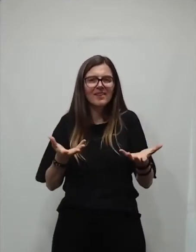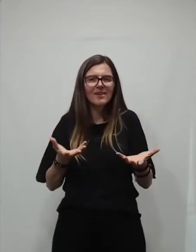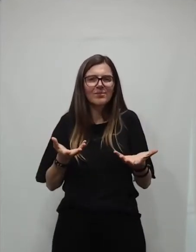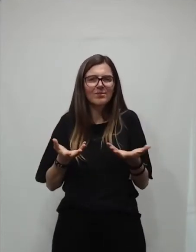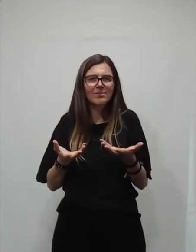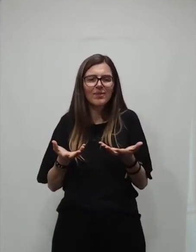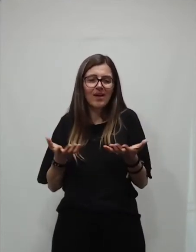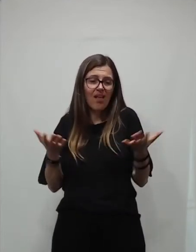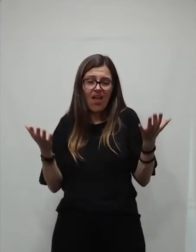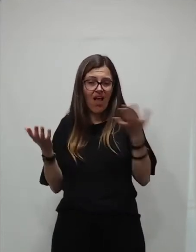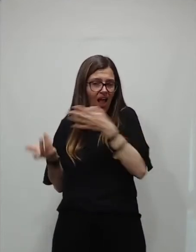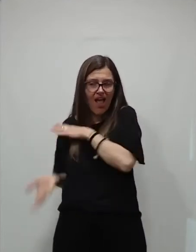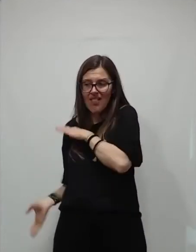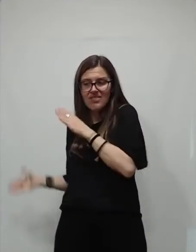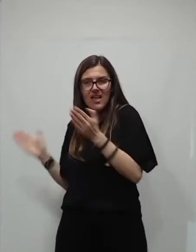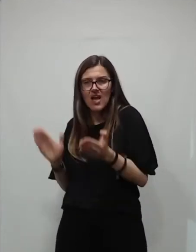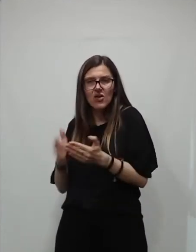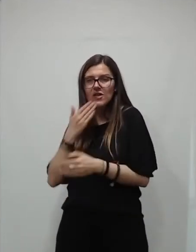establece también